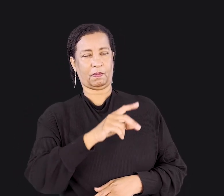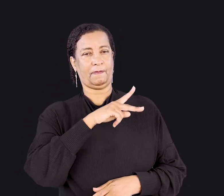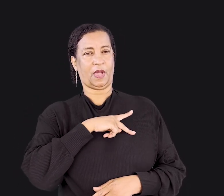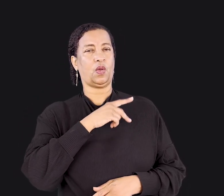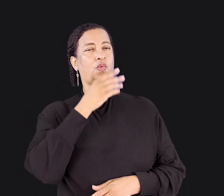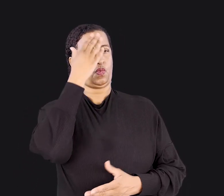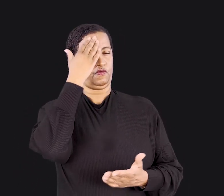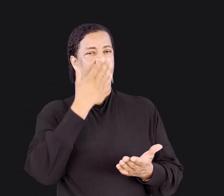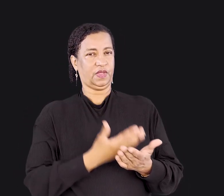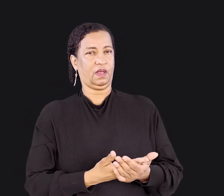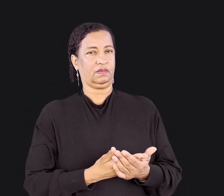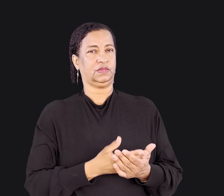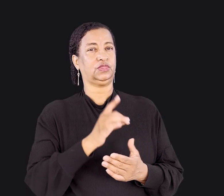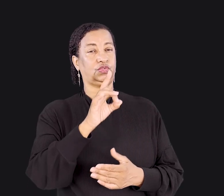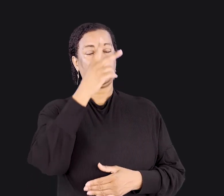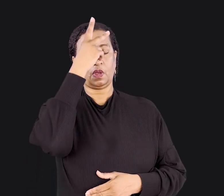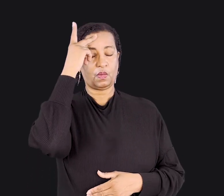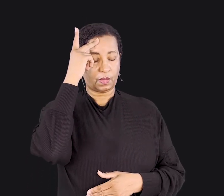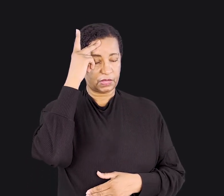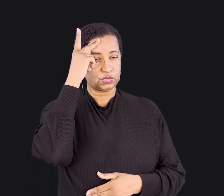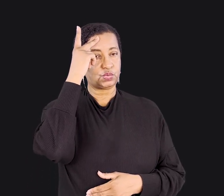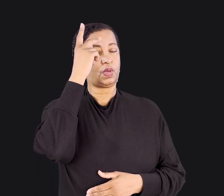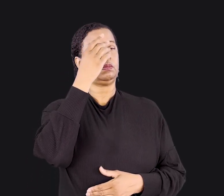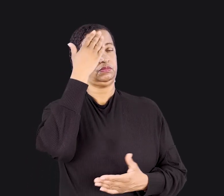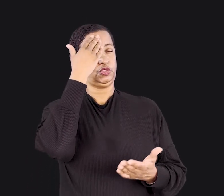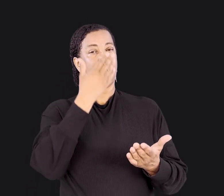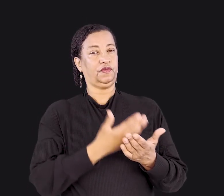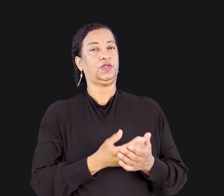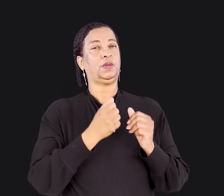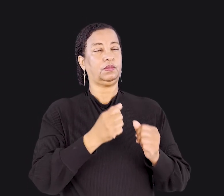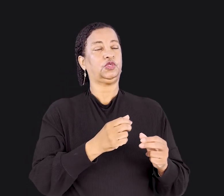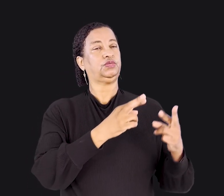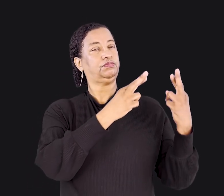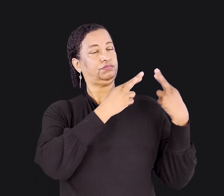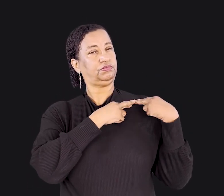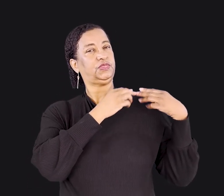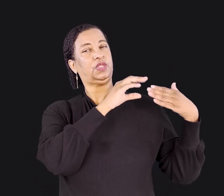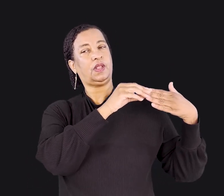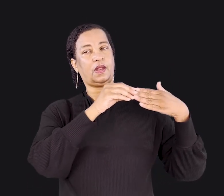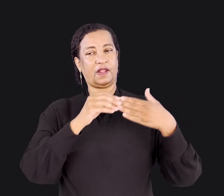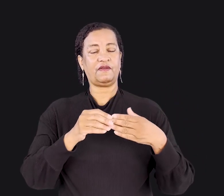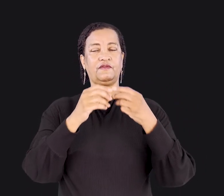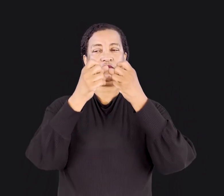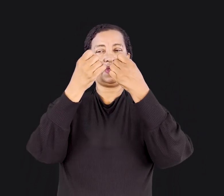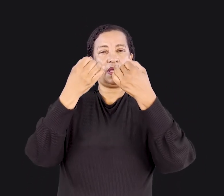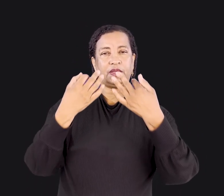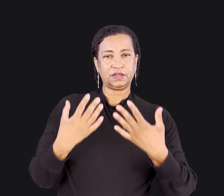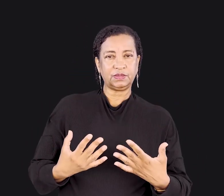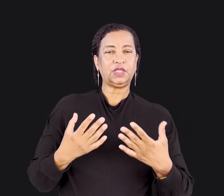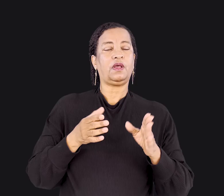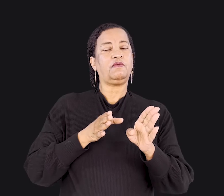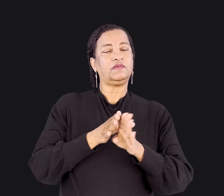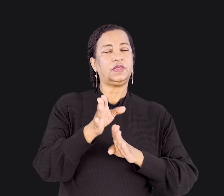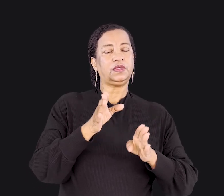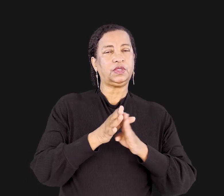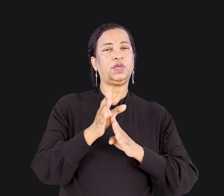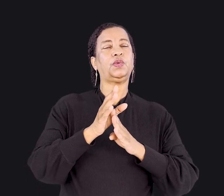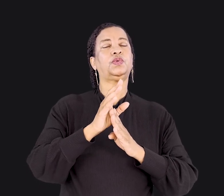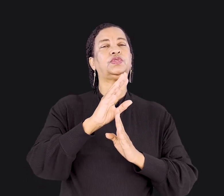poderia se responsabilizar por levar a carta e explicá-la, defendê-la e aconselhar a igreja da qual alguns